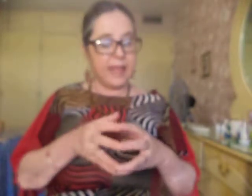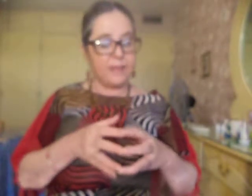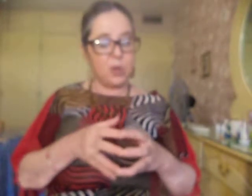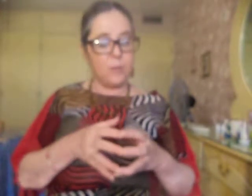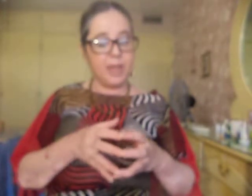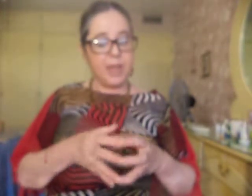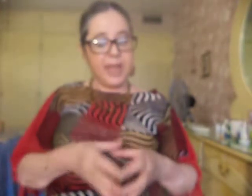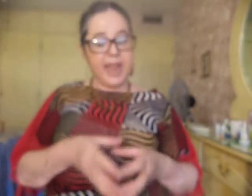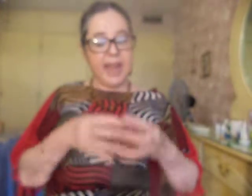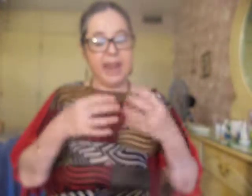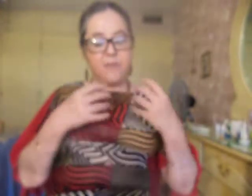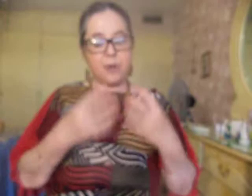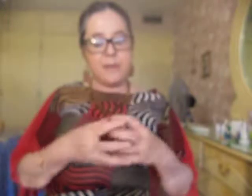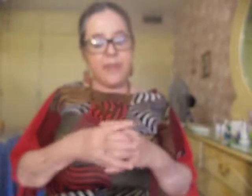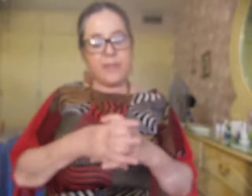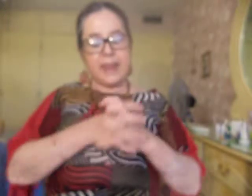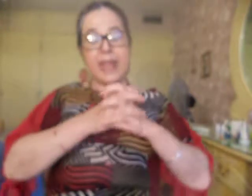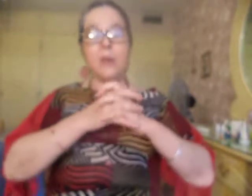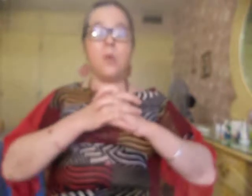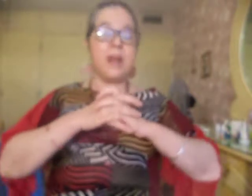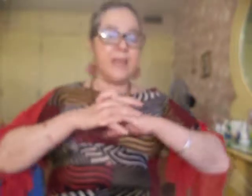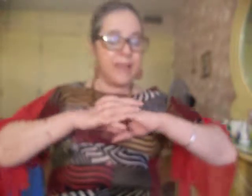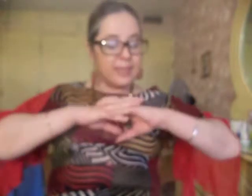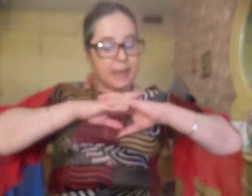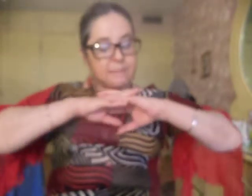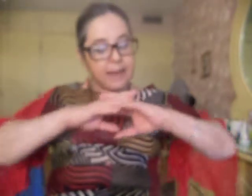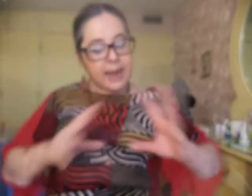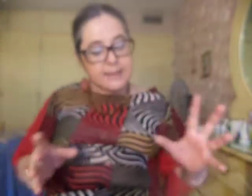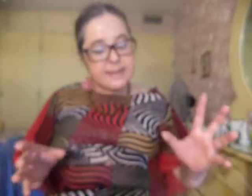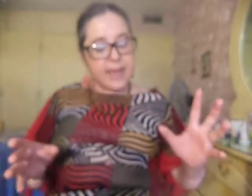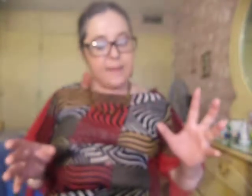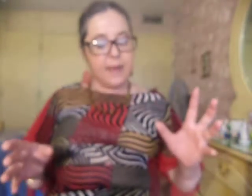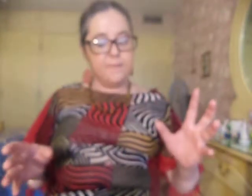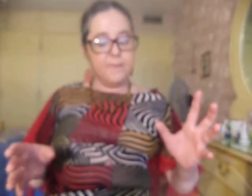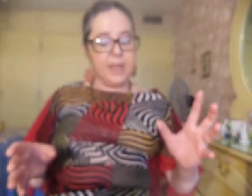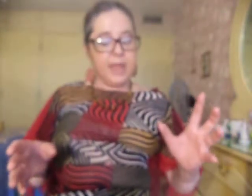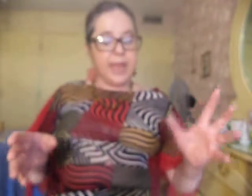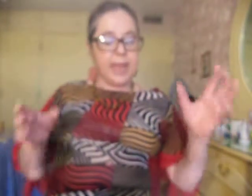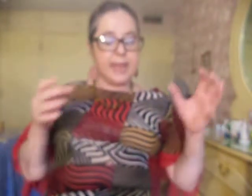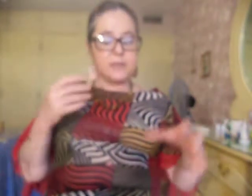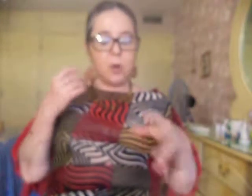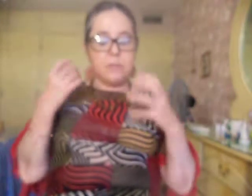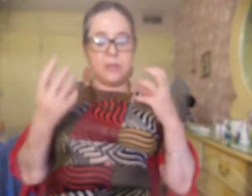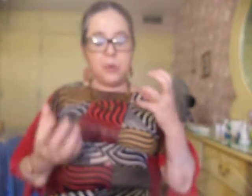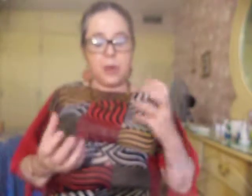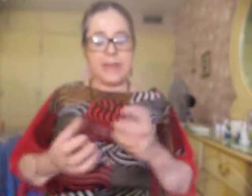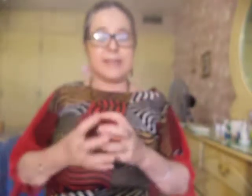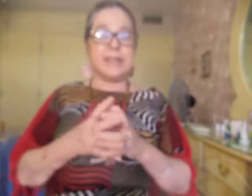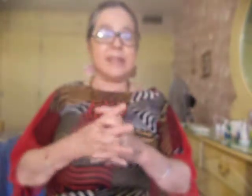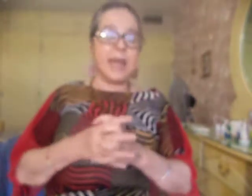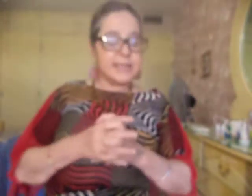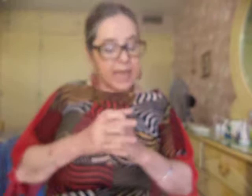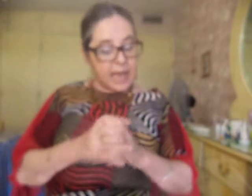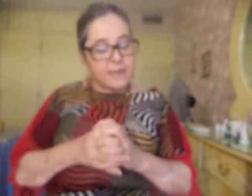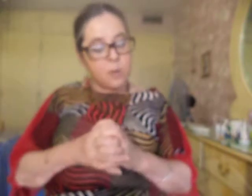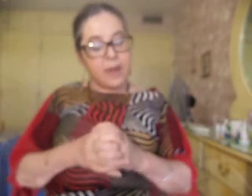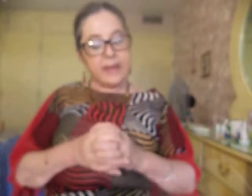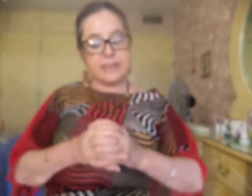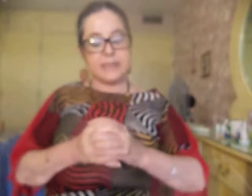pidiendo. La forma de tener una dieta balanceada es comiendo las cantidades adecuadas de